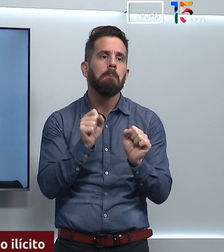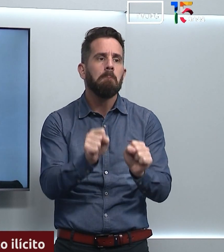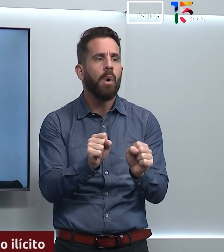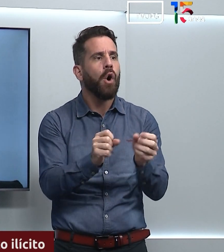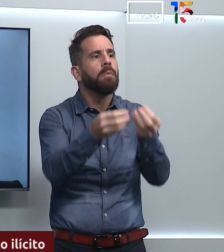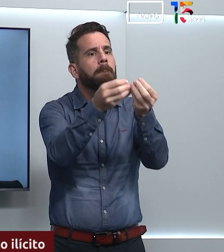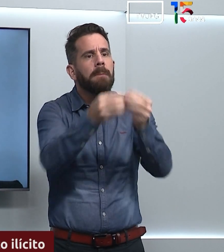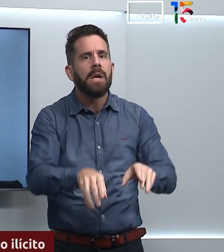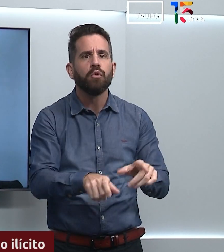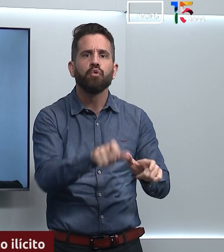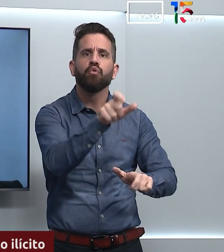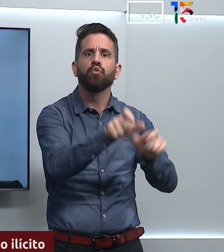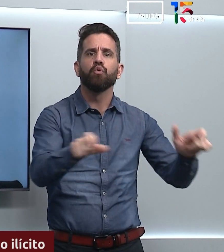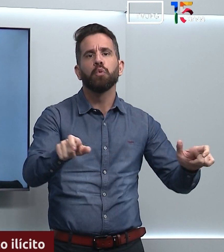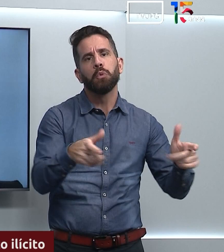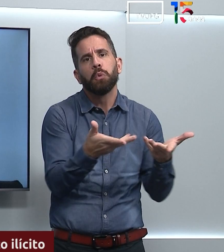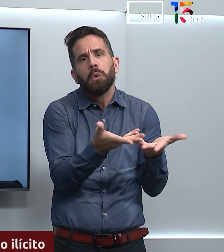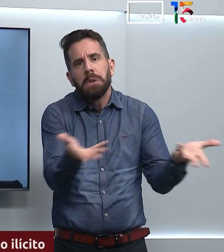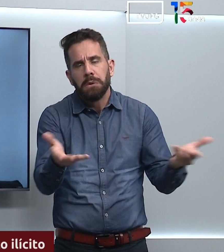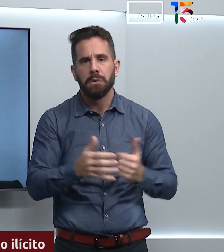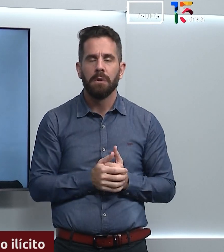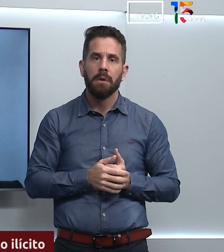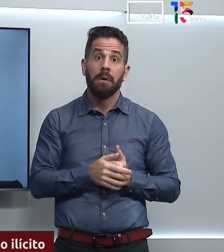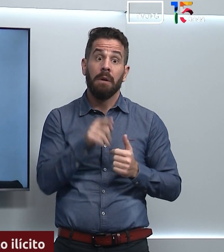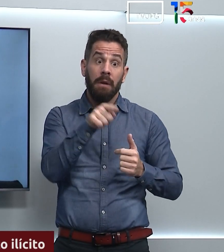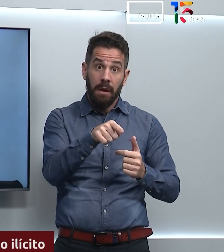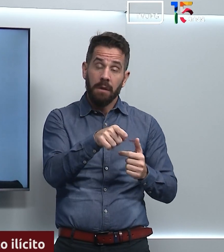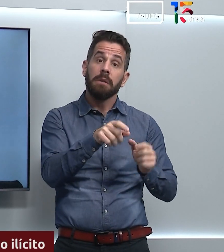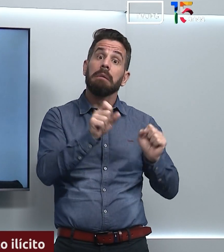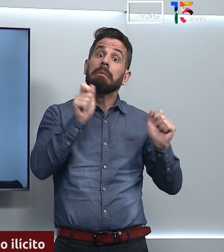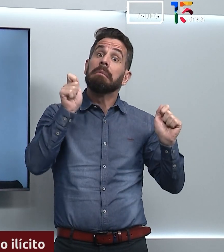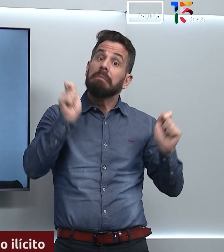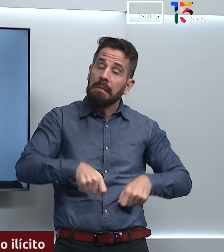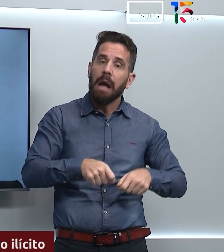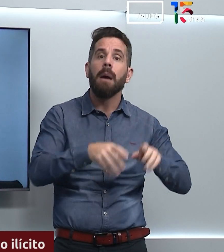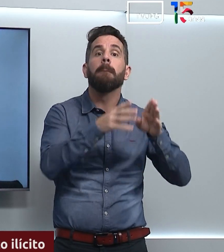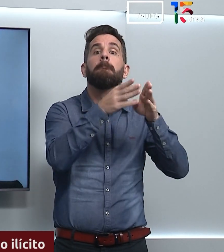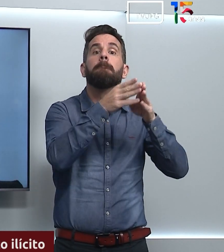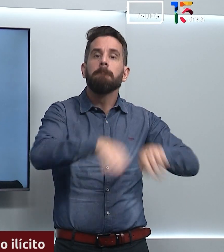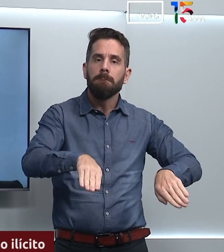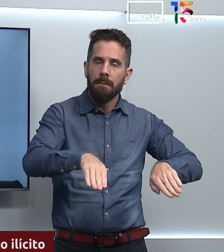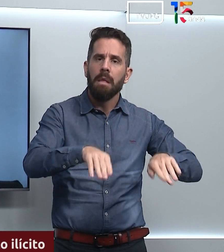E que esse dano tem uma possibilidade de ser reparado. Então,